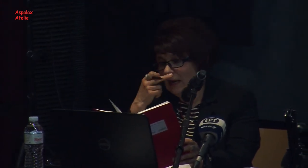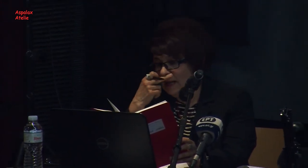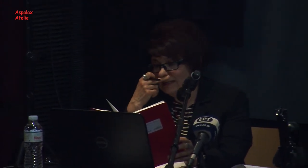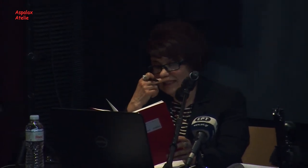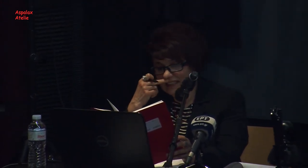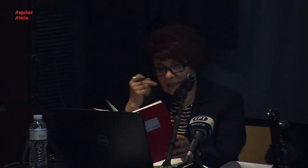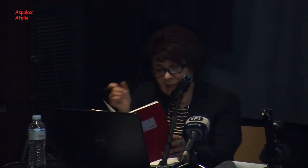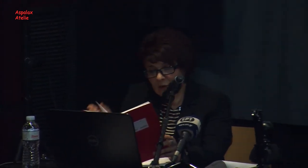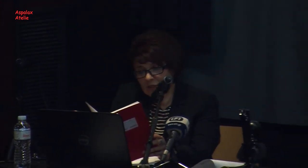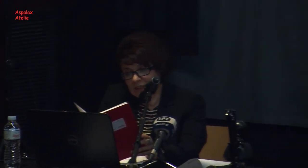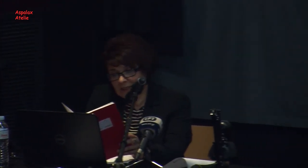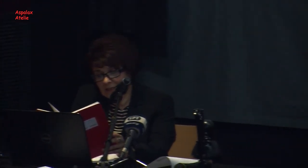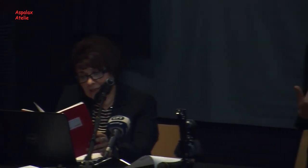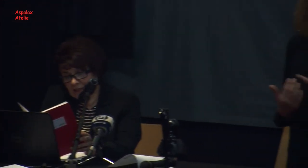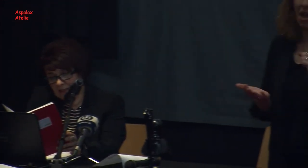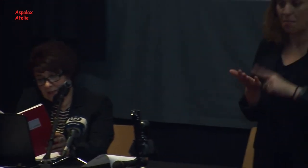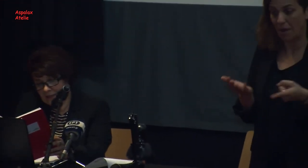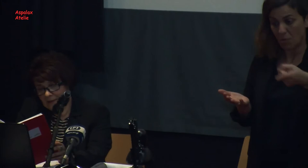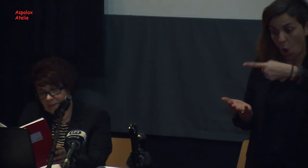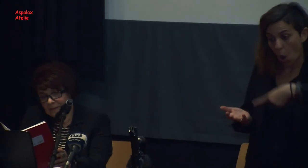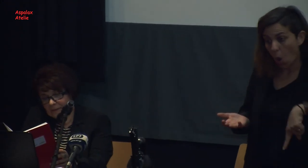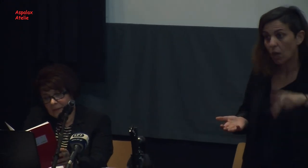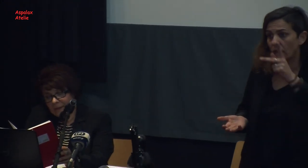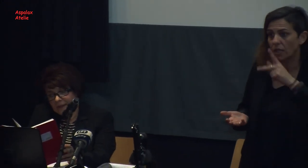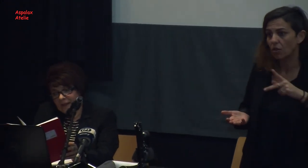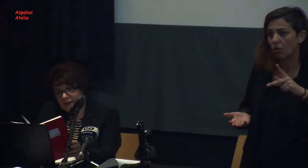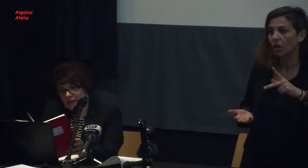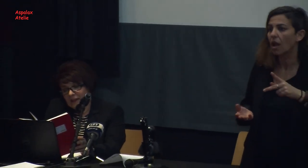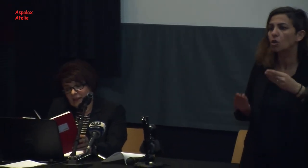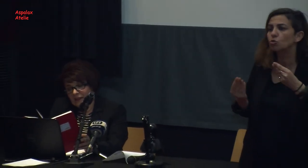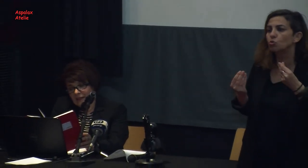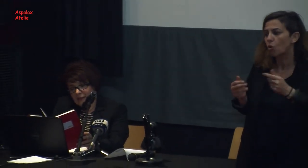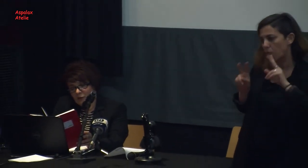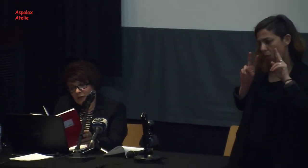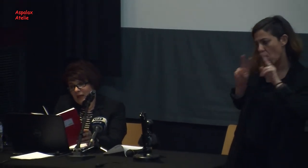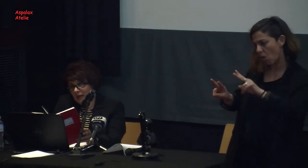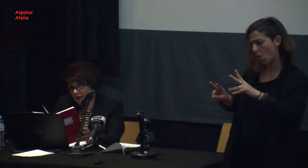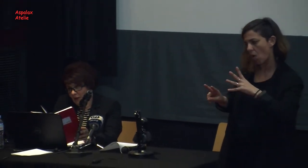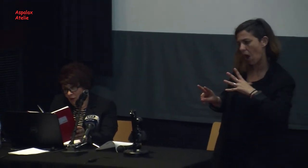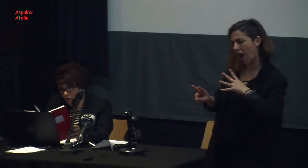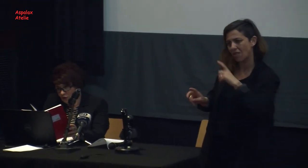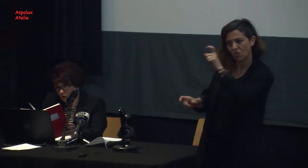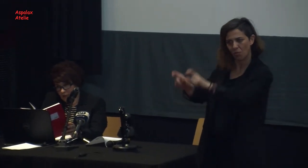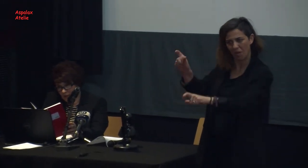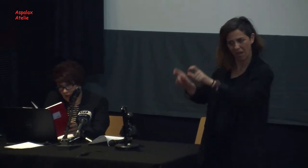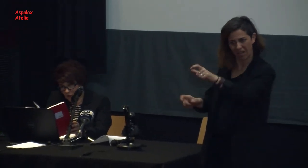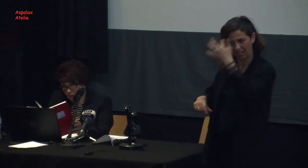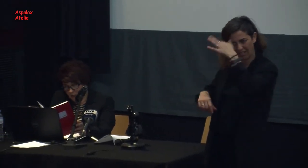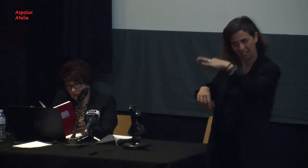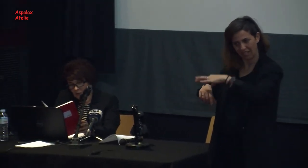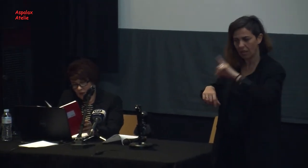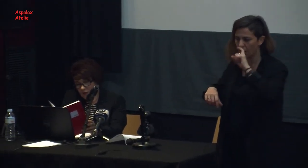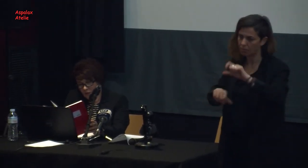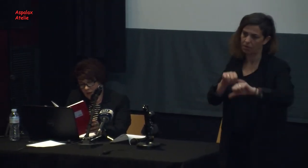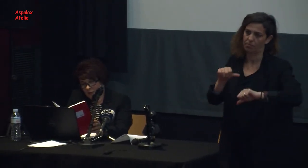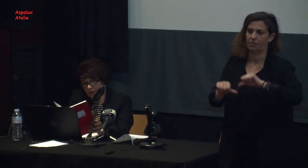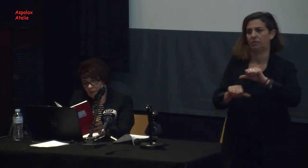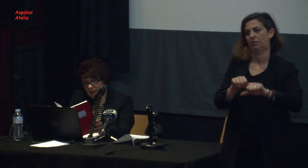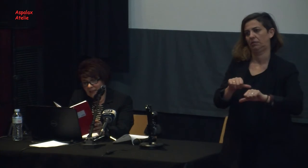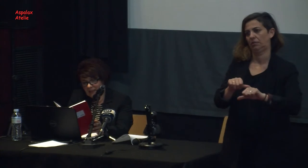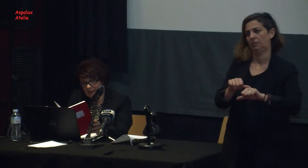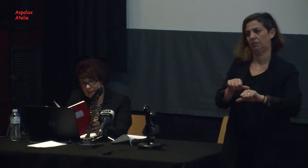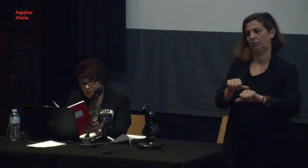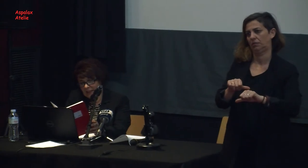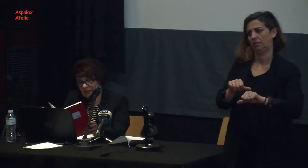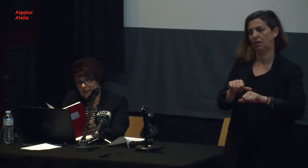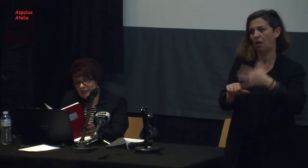Χρειάζεται να αλλάξει η συλλογική συνείδηση, η οποία όσο και να έχουν περάσει τόσα χρόνια